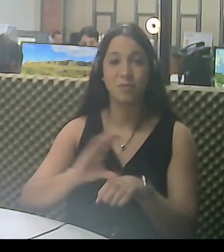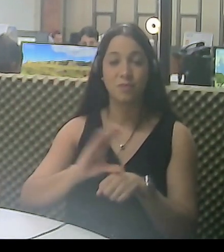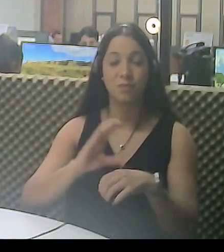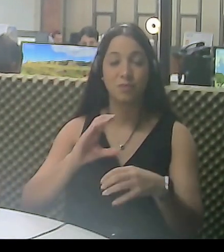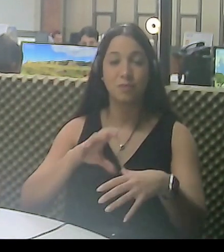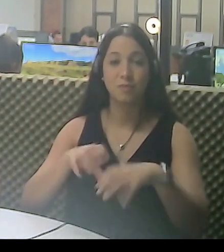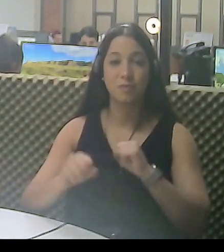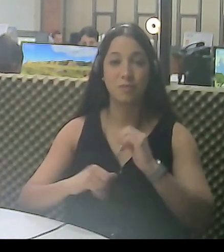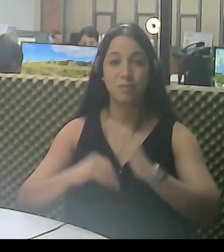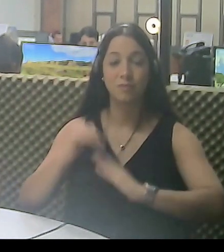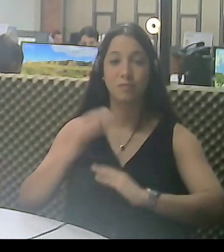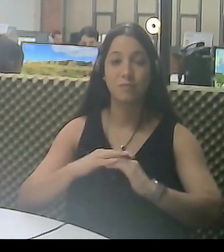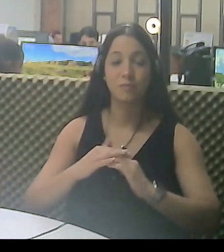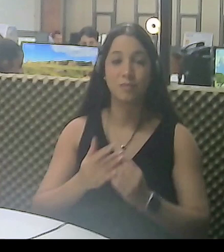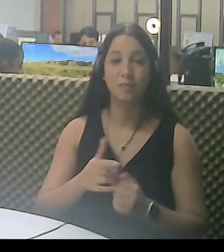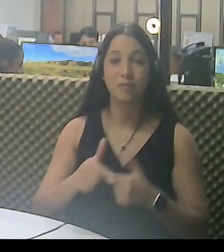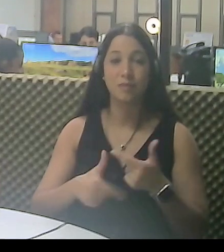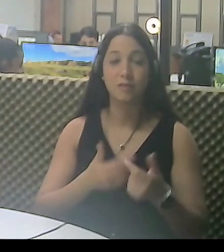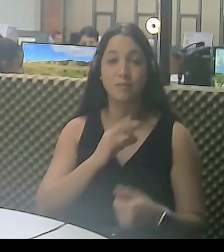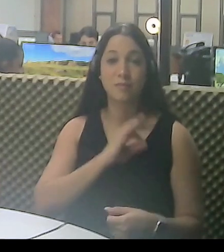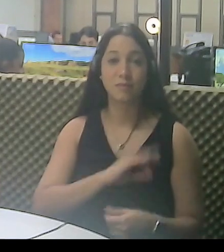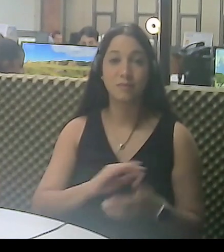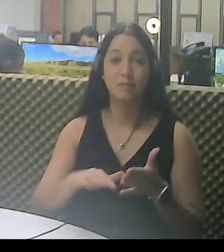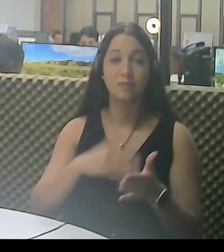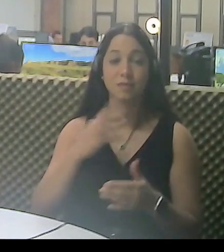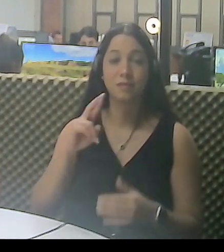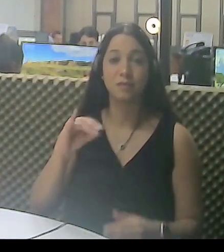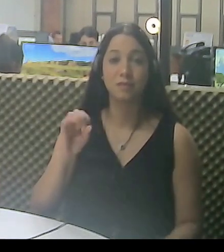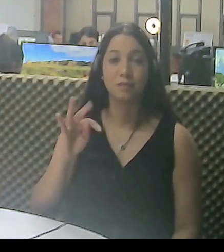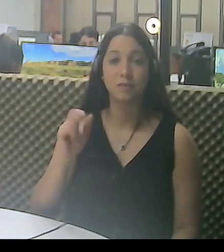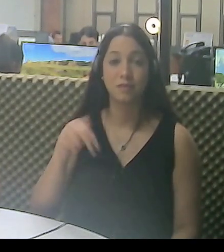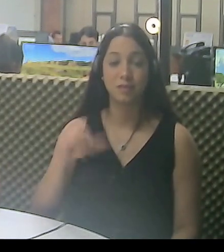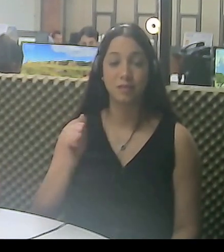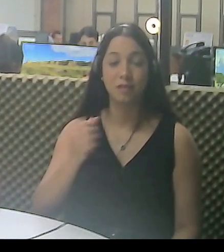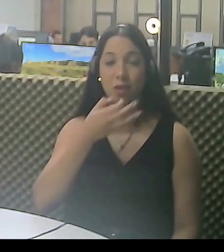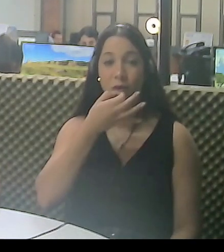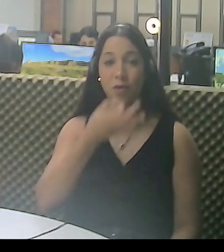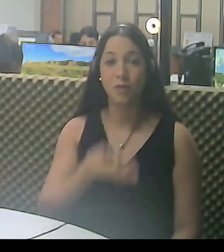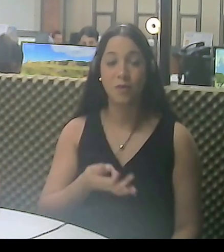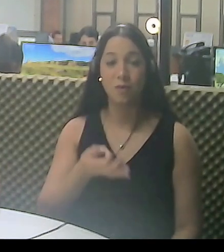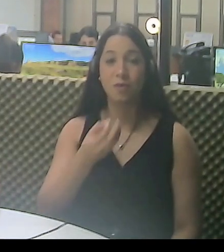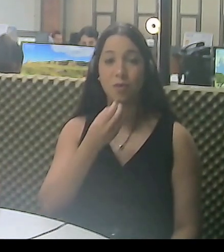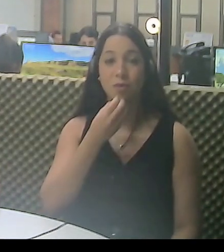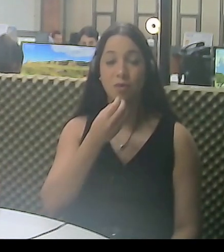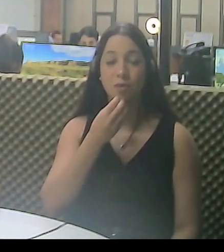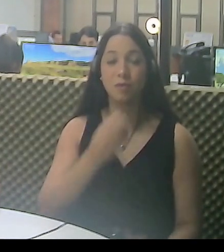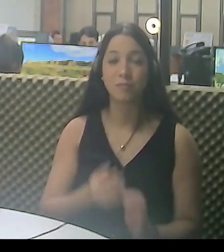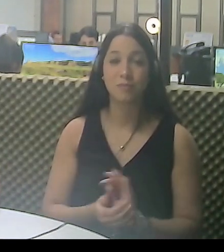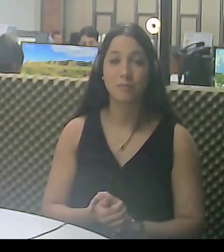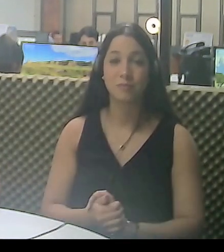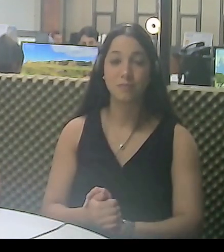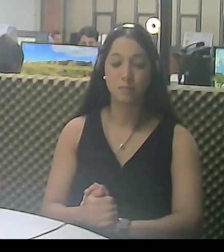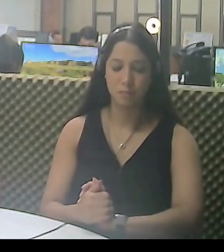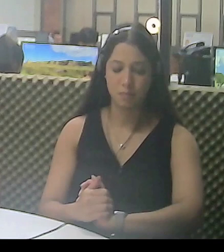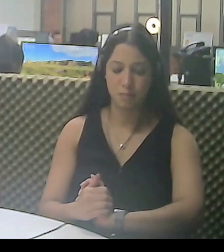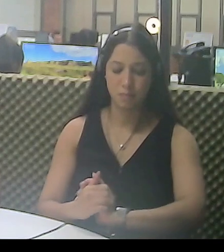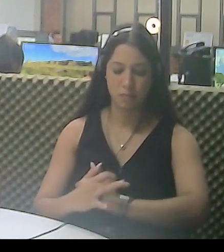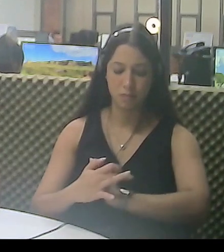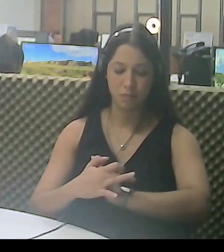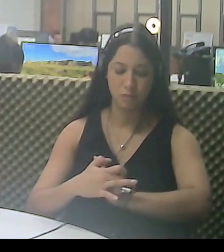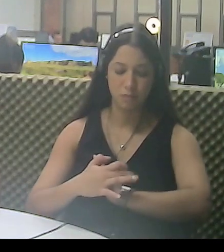Profissional e Geração de Emprego e Renda da Secretaria, Cristina Palhares, comenta sobre as oportunidades. No ano